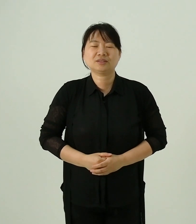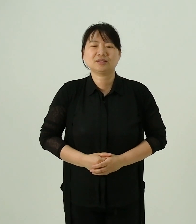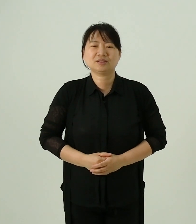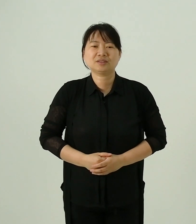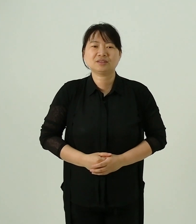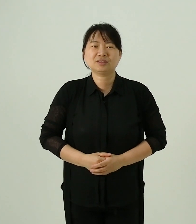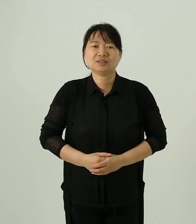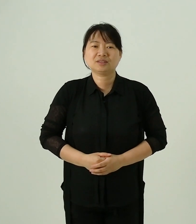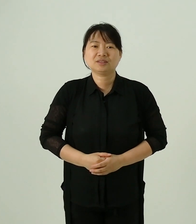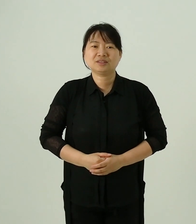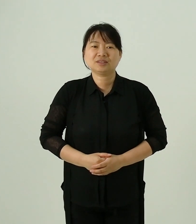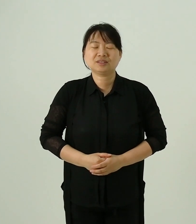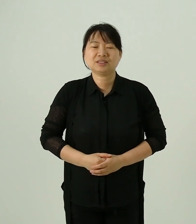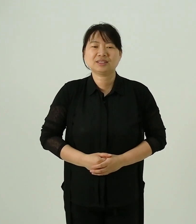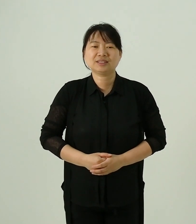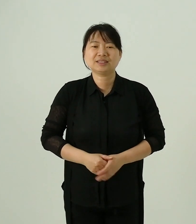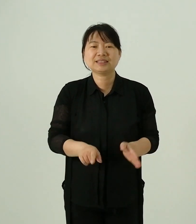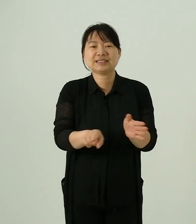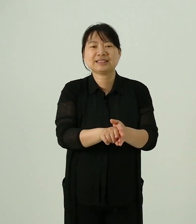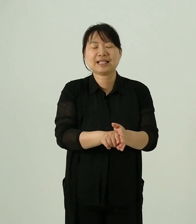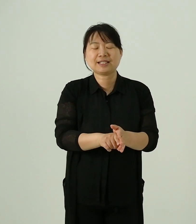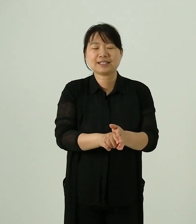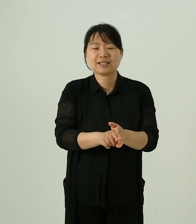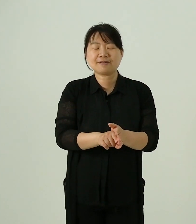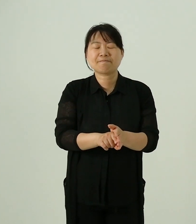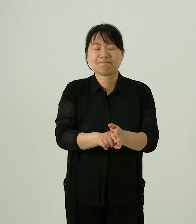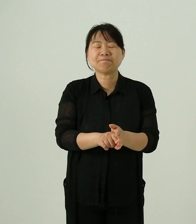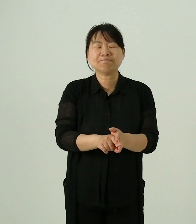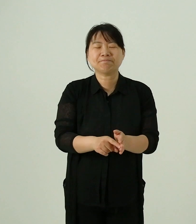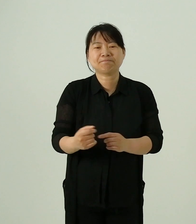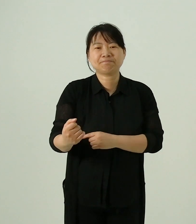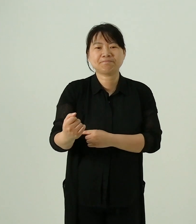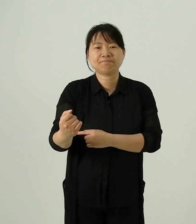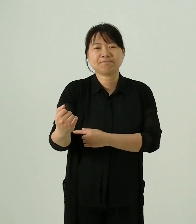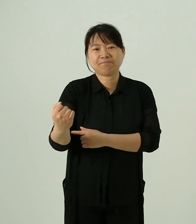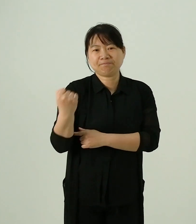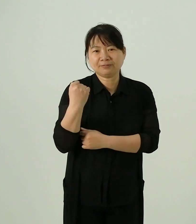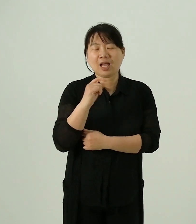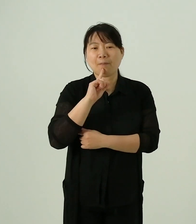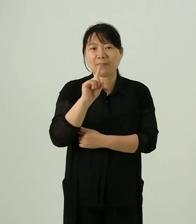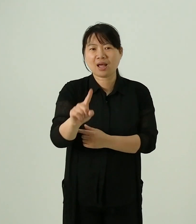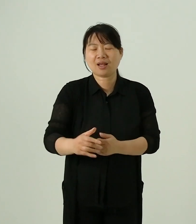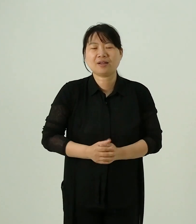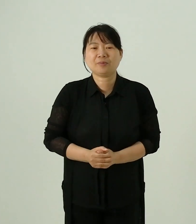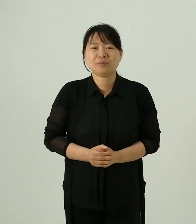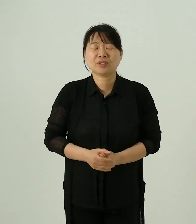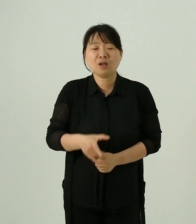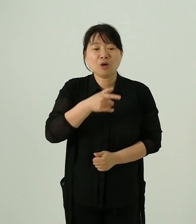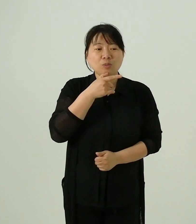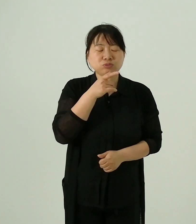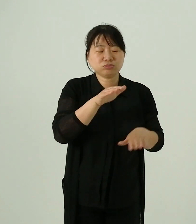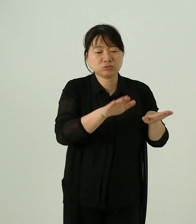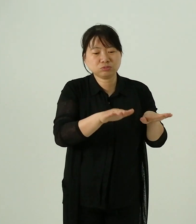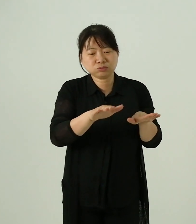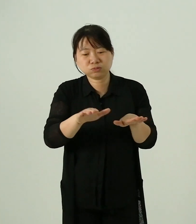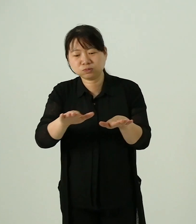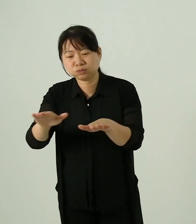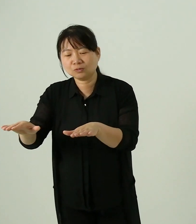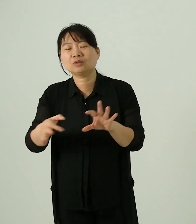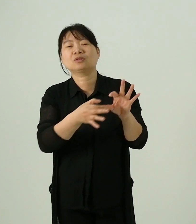이걸 신앙의 담력이라고 합니다. 이걸 믿음이라고 합니다. 물은 아직도 흐르고 있었어요.